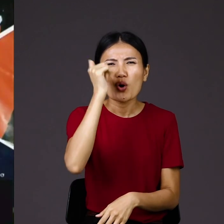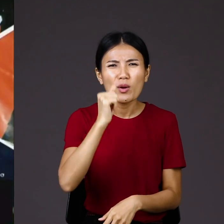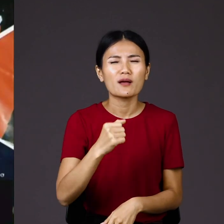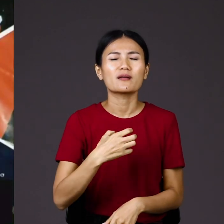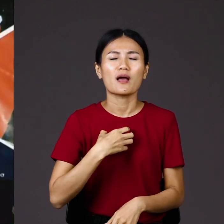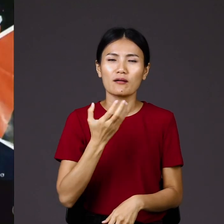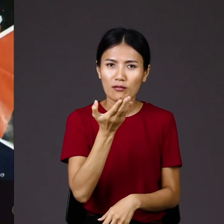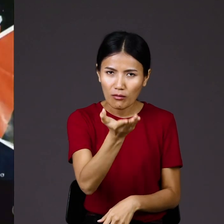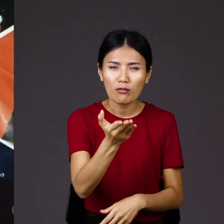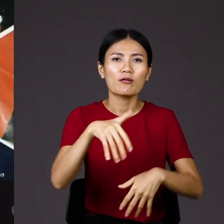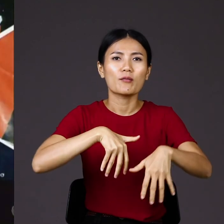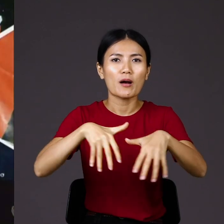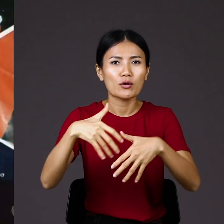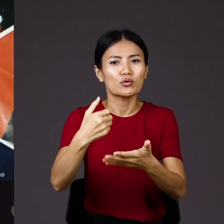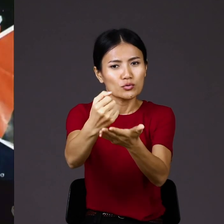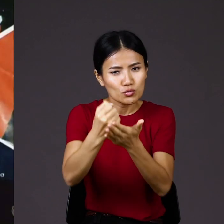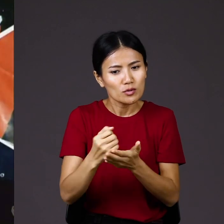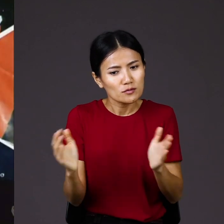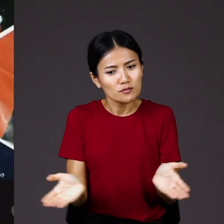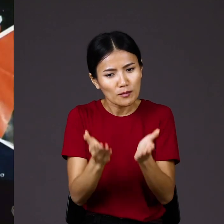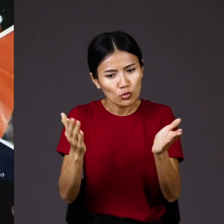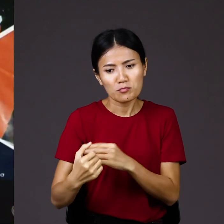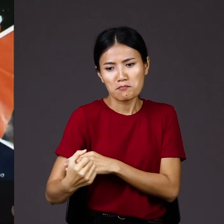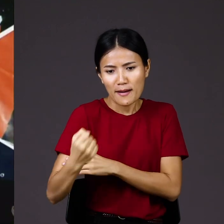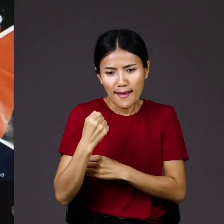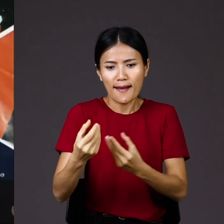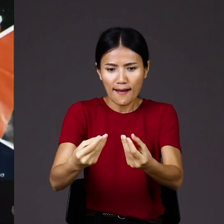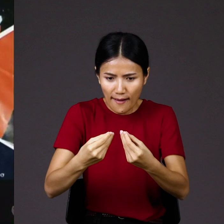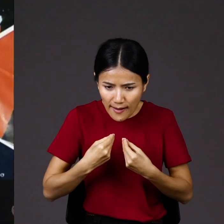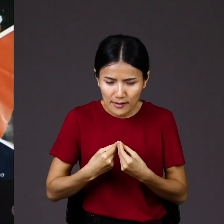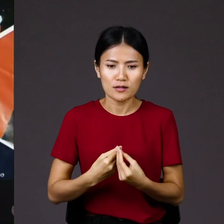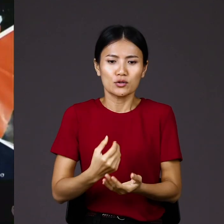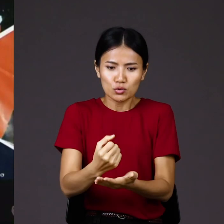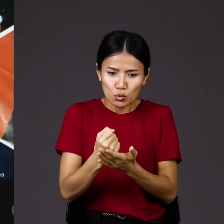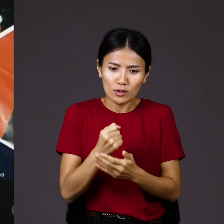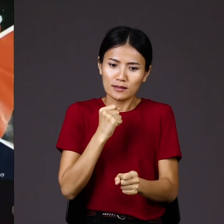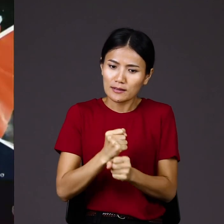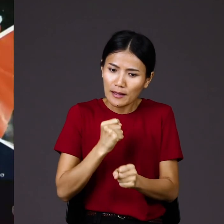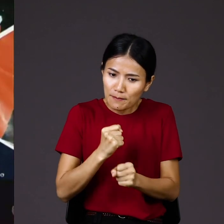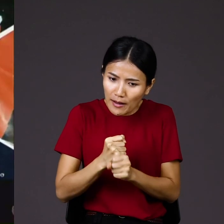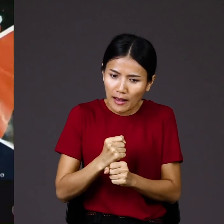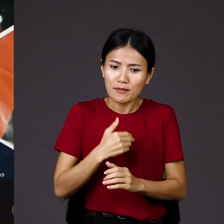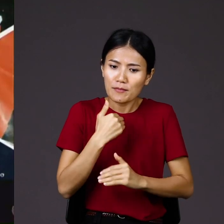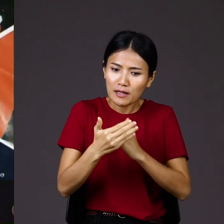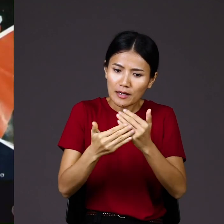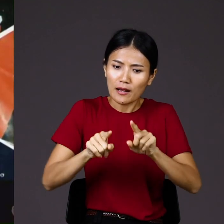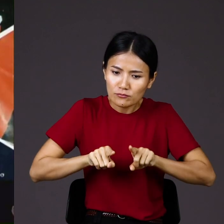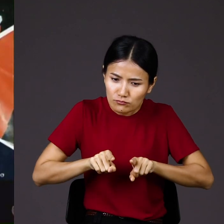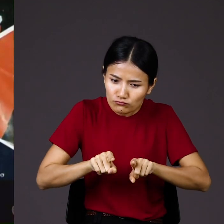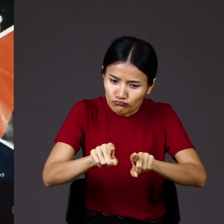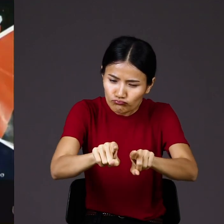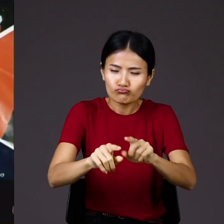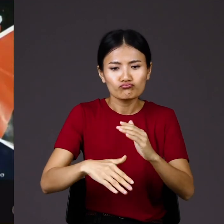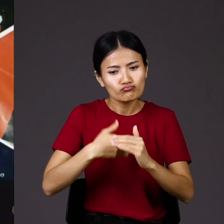นับสนุนและเพราะเรายังต้องการพลังจากทุกท่านให้ทำร่วมกันให้เดินไปด้วย